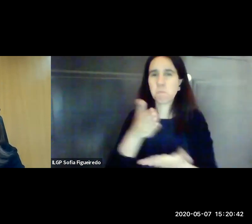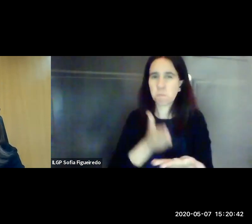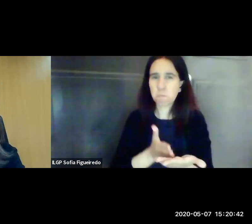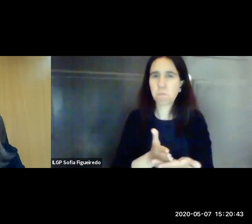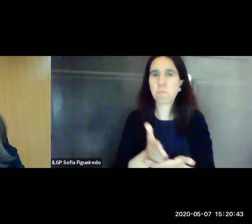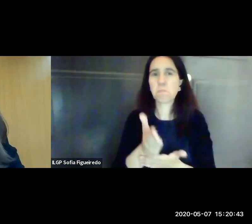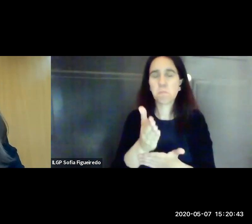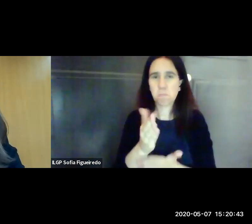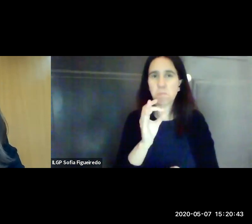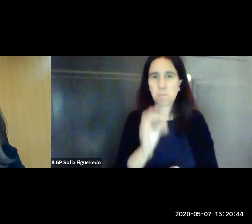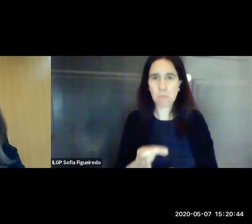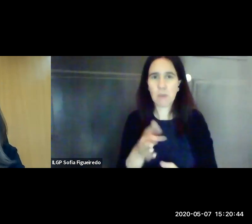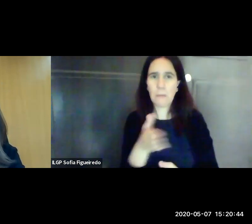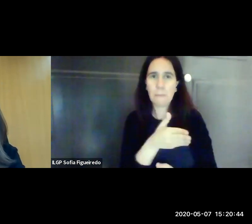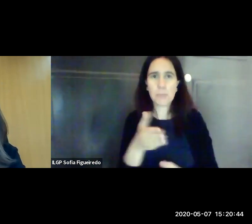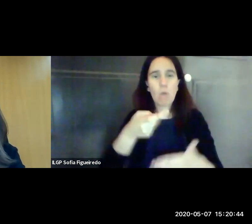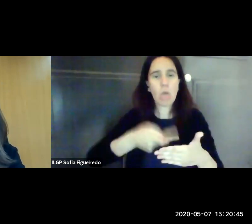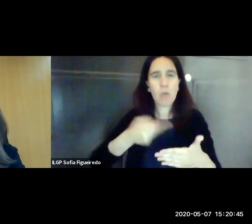que propriamente o período de confinamento.